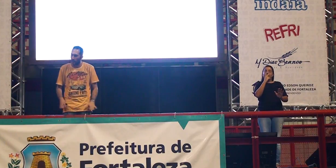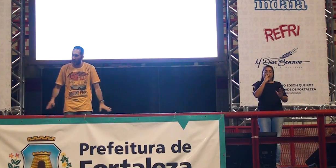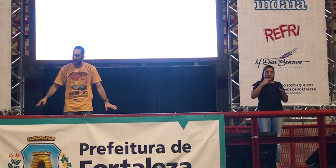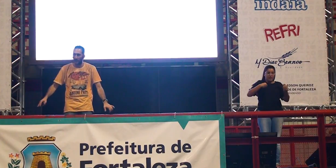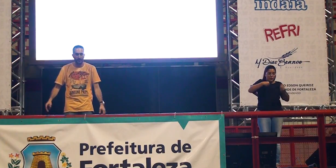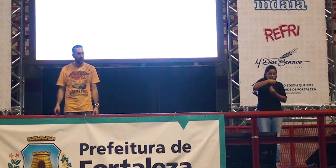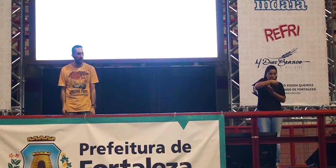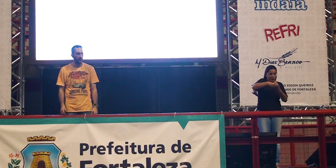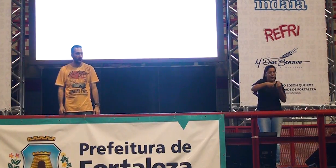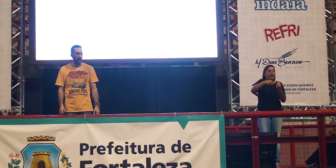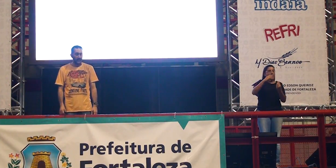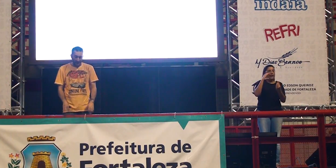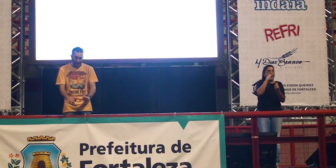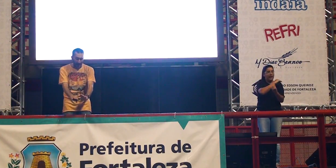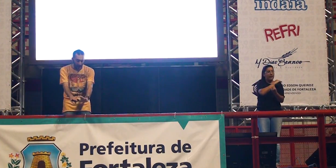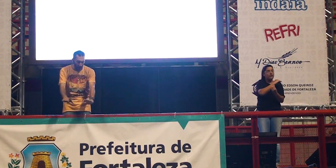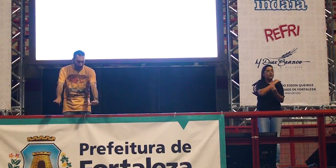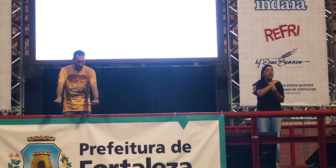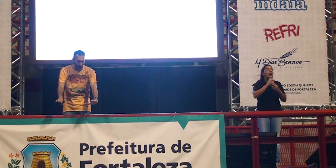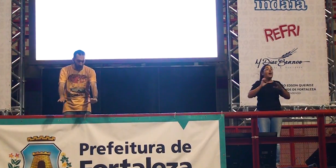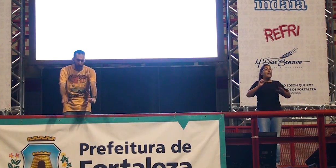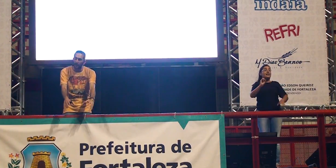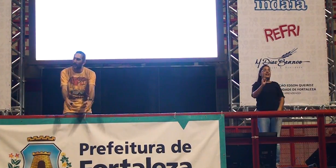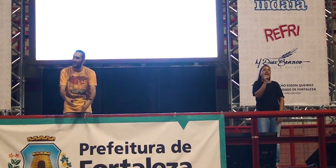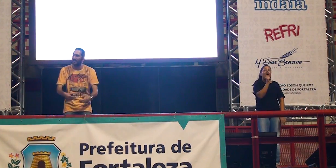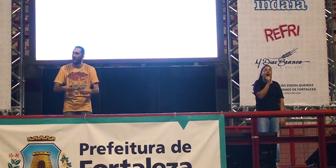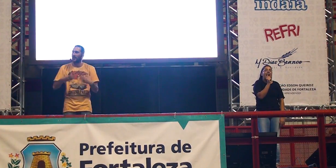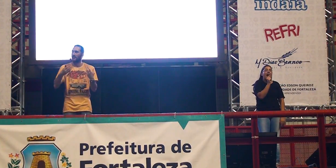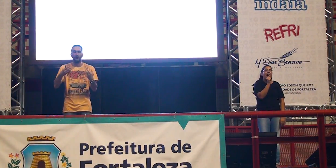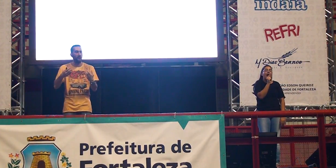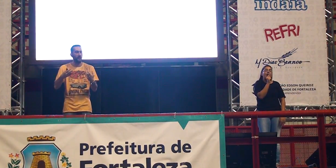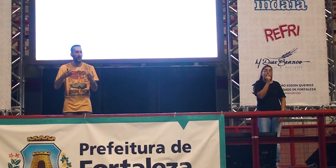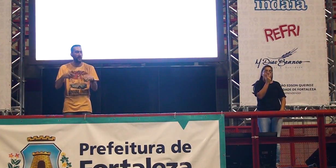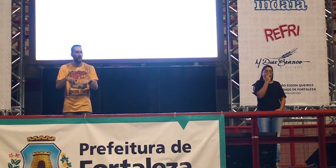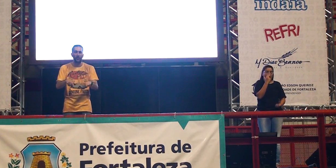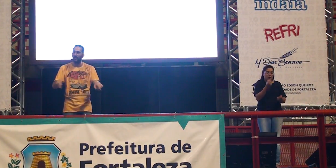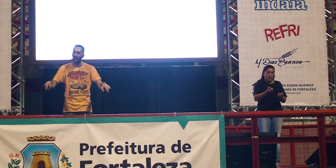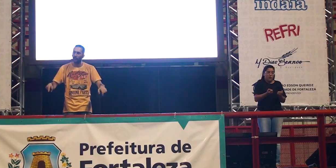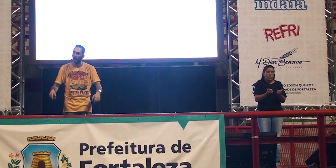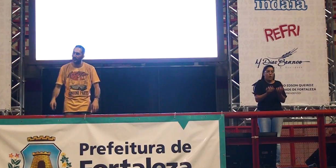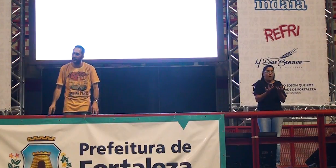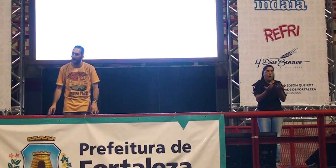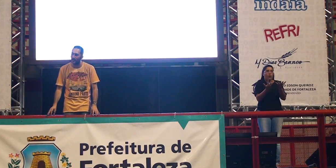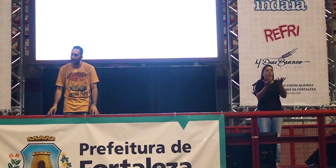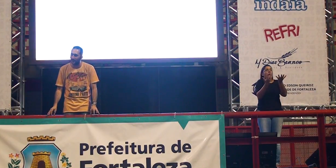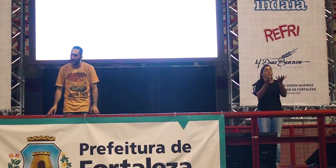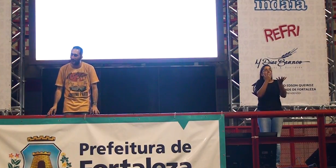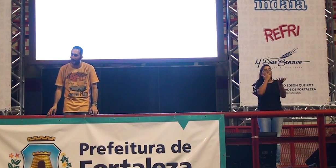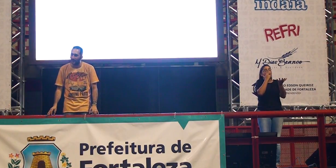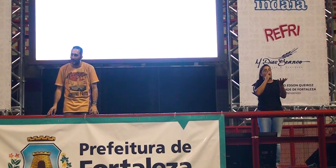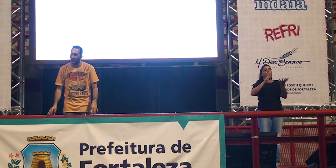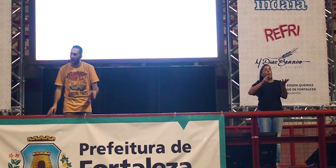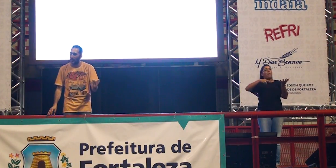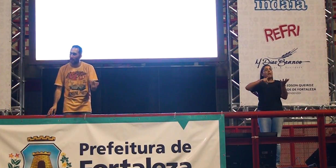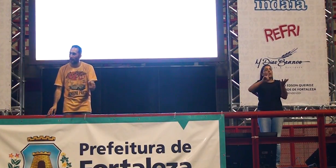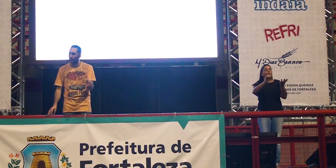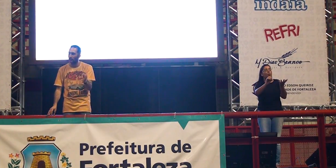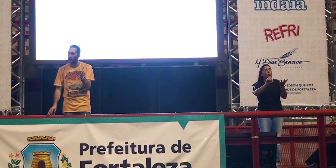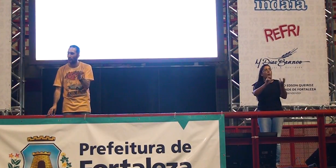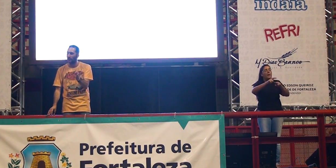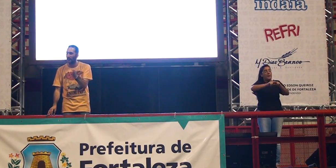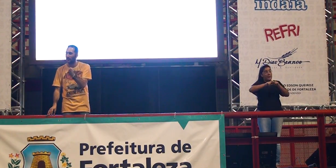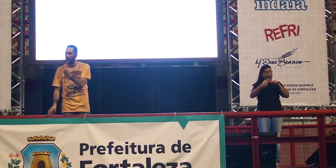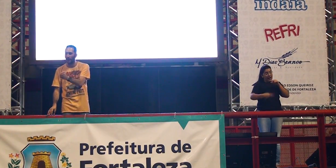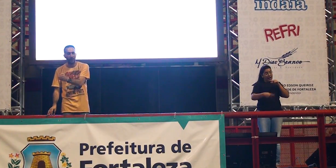a região se torna mais quente. Se a água é quente, eu tenho mais evaporação, a região se torna mais úmida, sim? Então uma